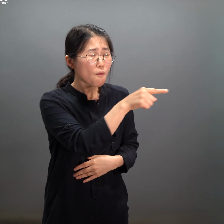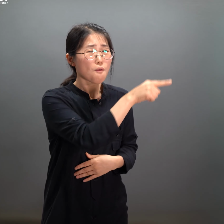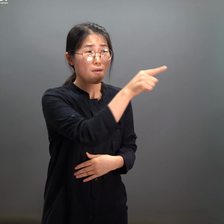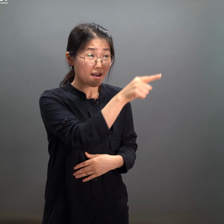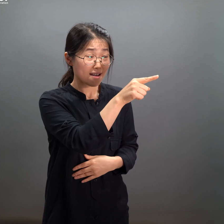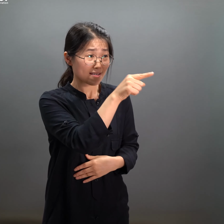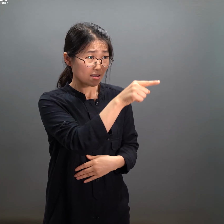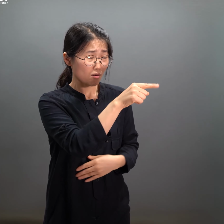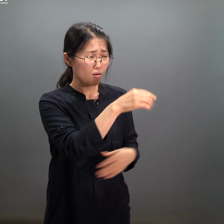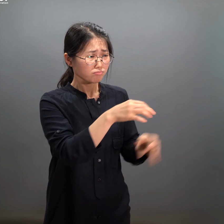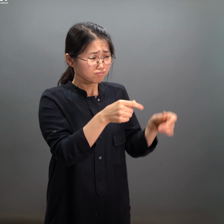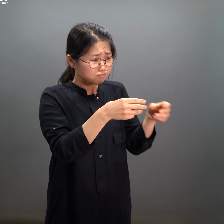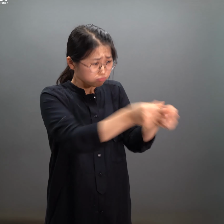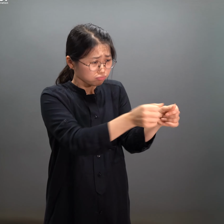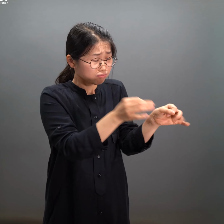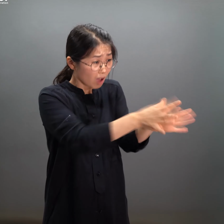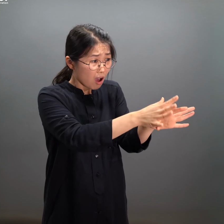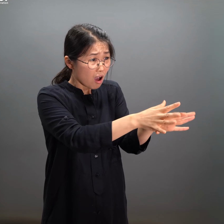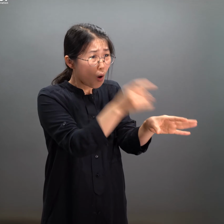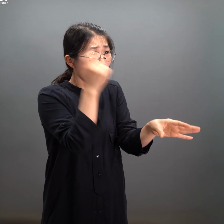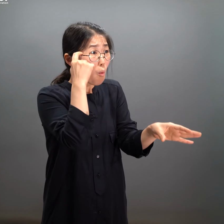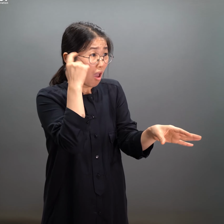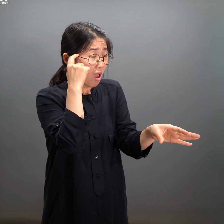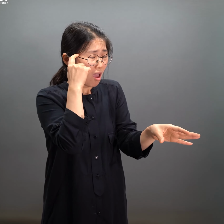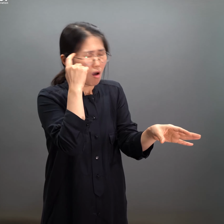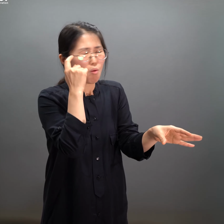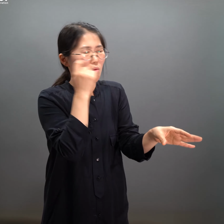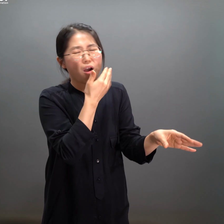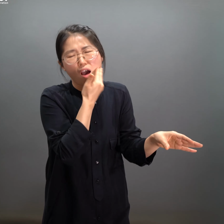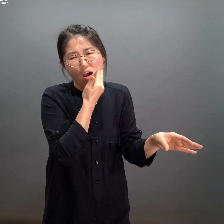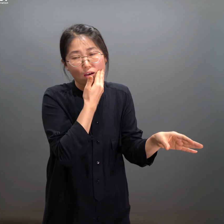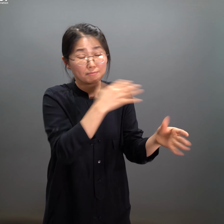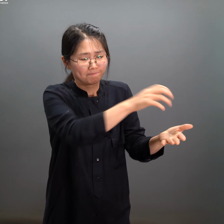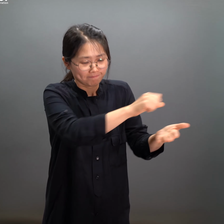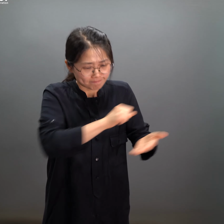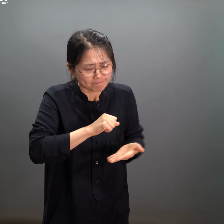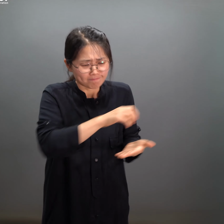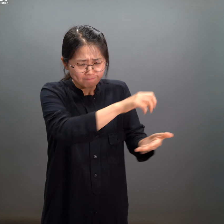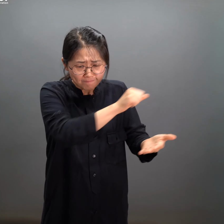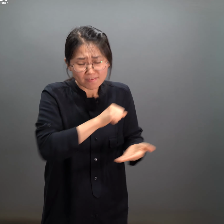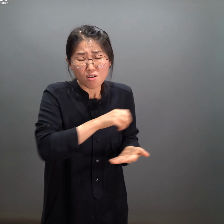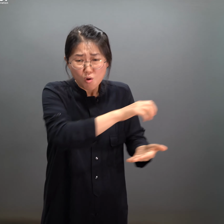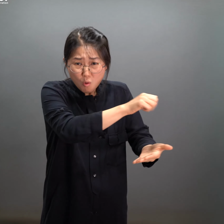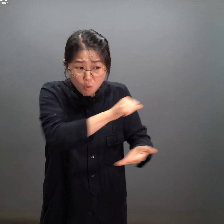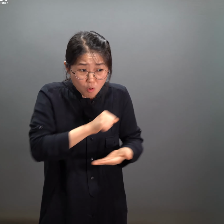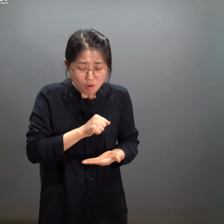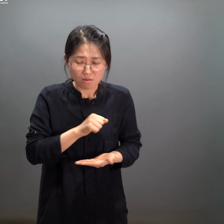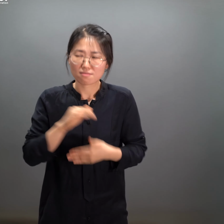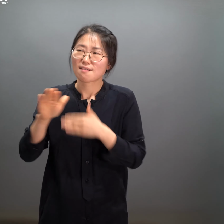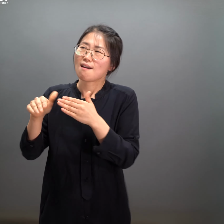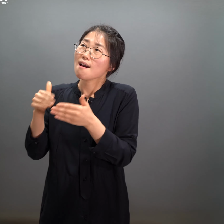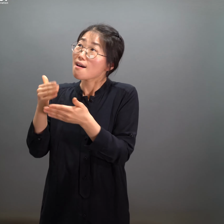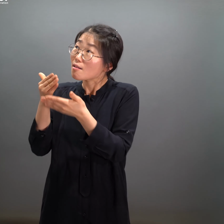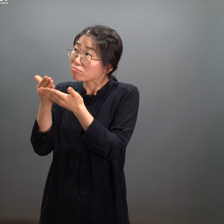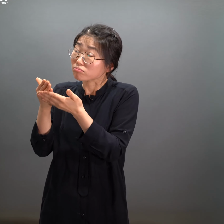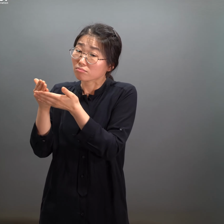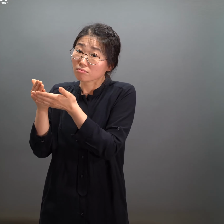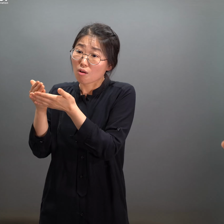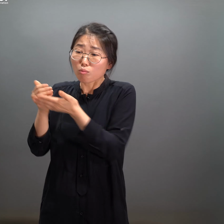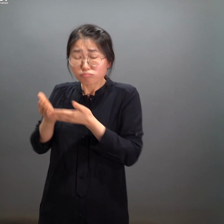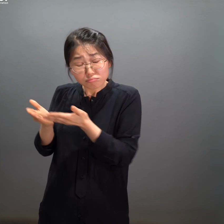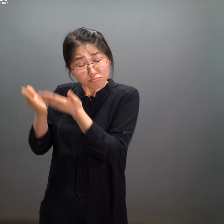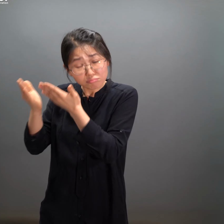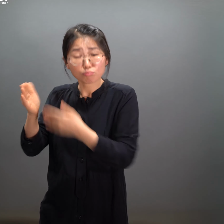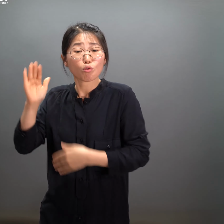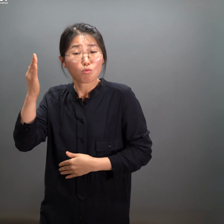취했다가 하나님께 드리면 되지. 아니, 그 사람들이 이루어 놓은 나름대로 선진 문화를 왜 이 사람들을